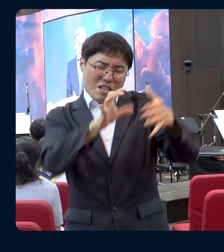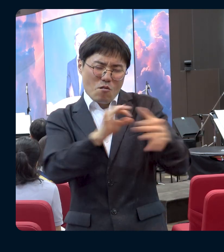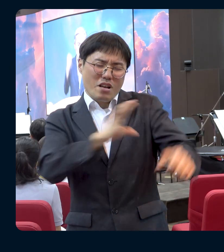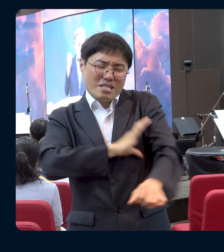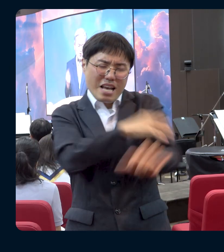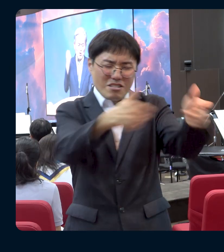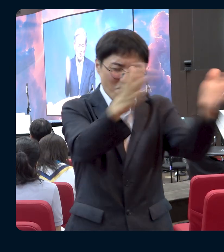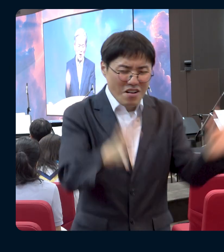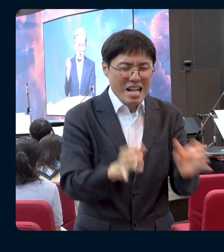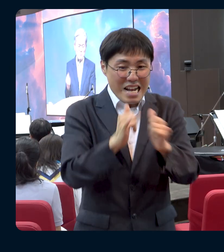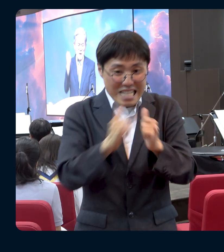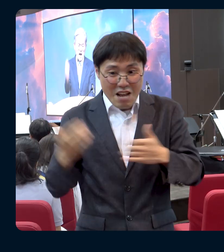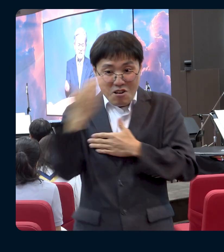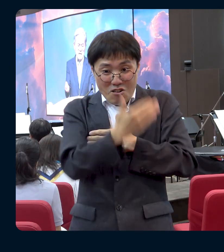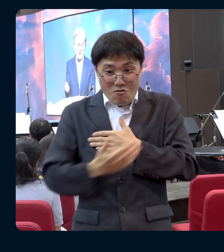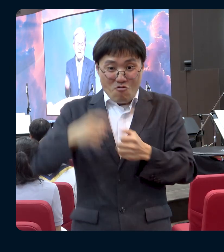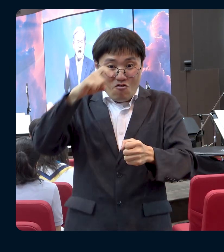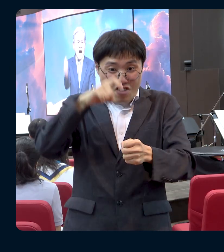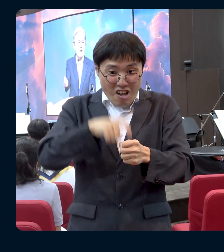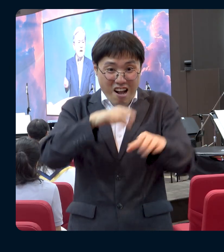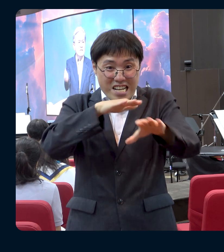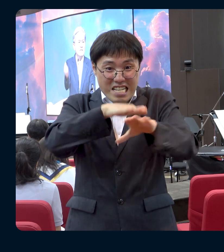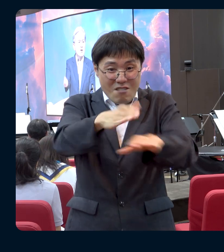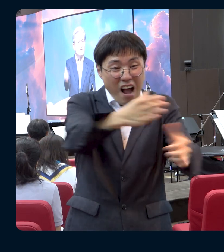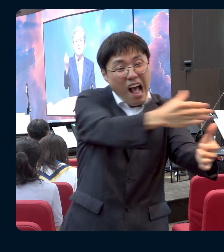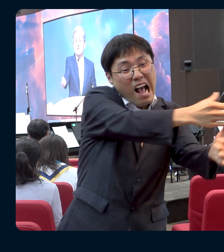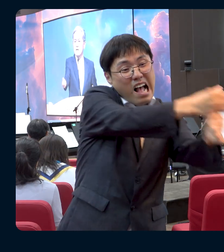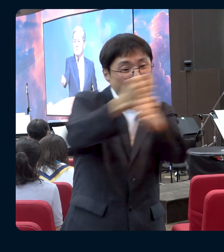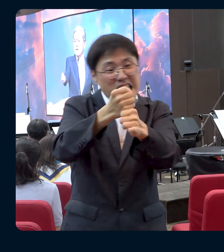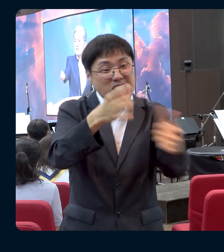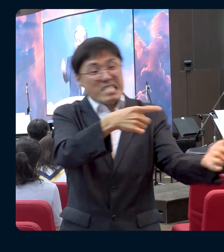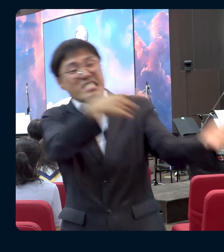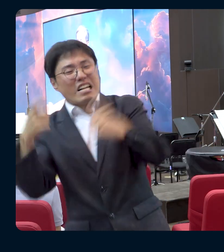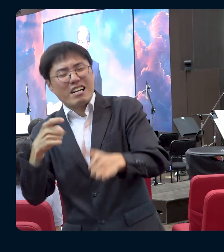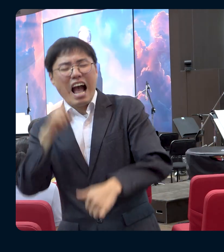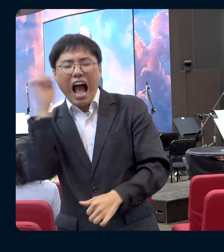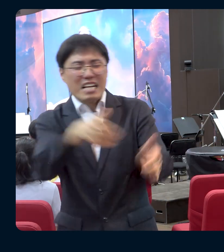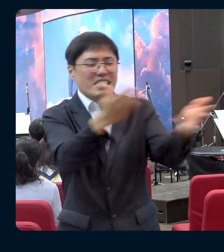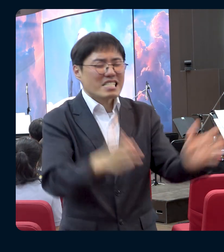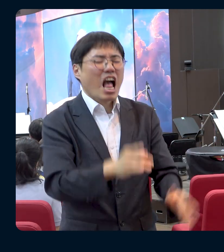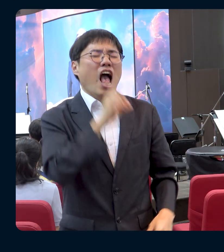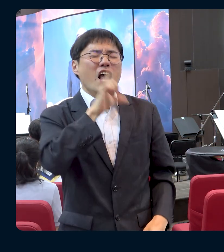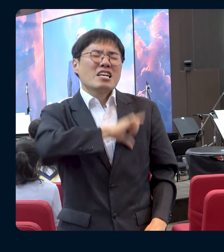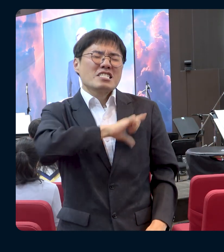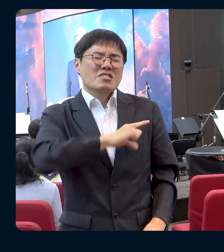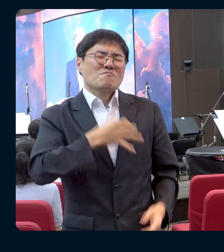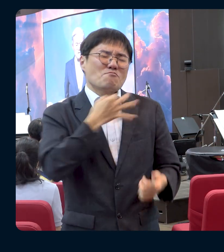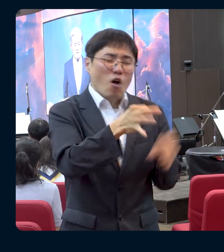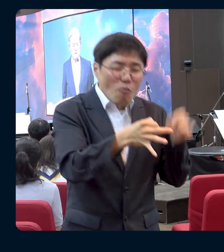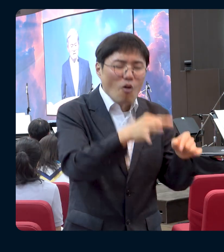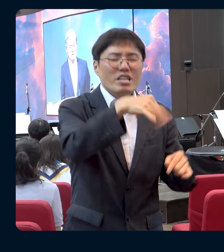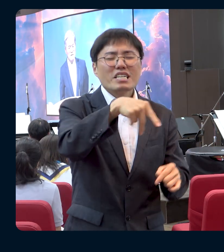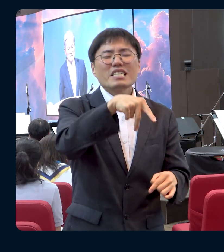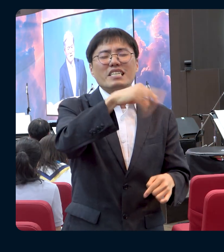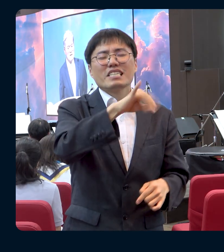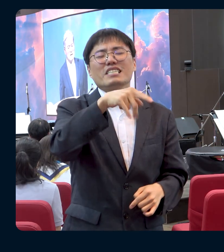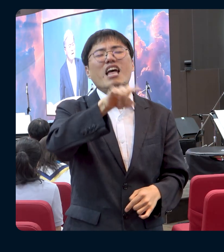세력, 사람들을 육적 경향으로 빠지게 하는 악한 세력을 지칭하는 말이다. 그게